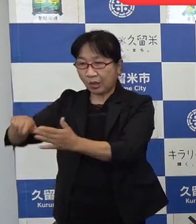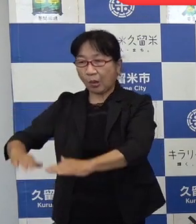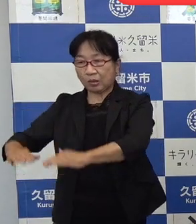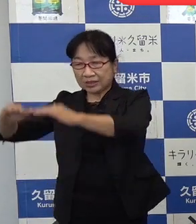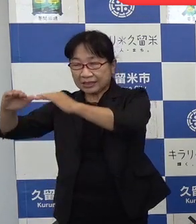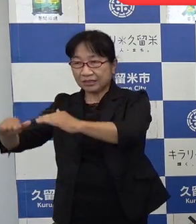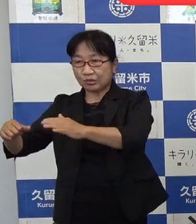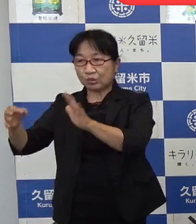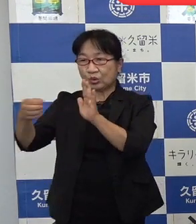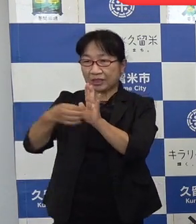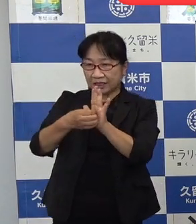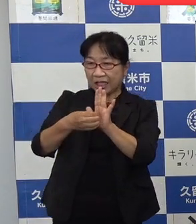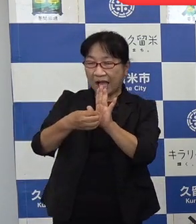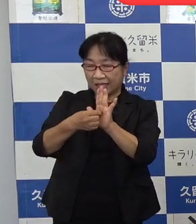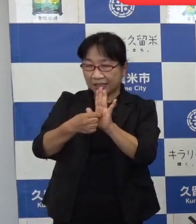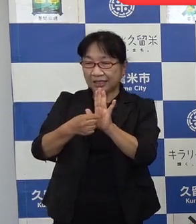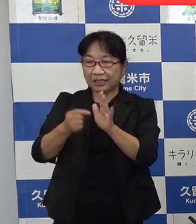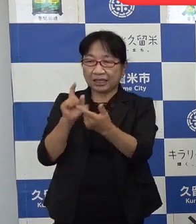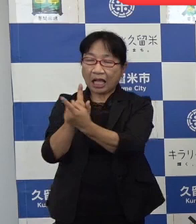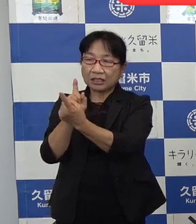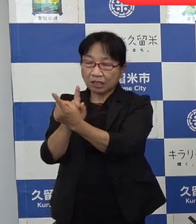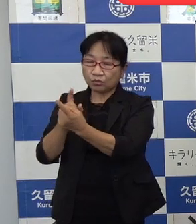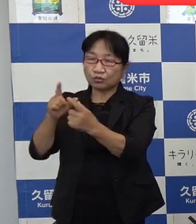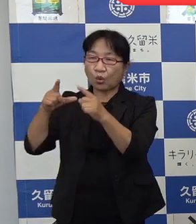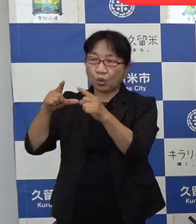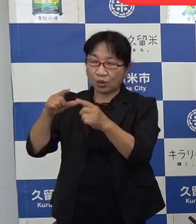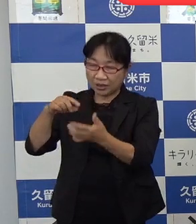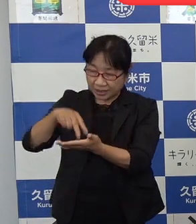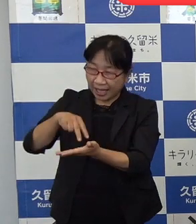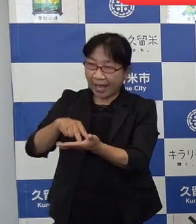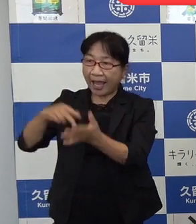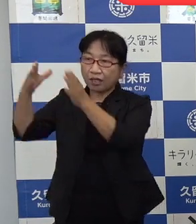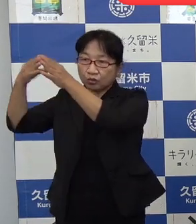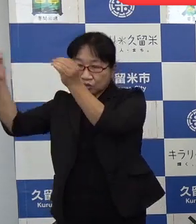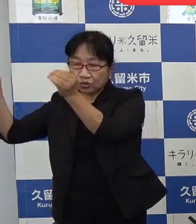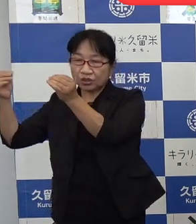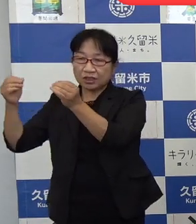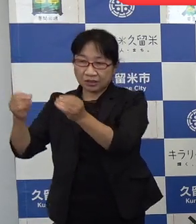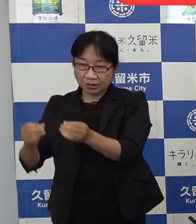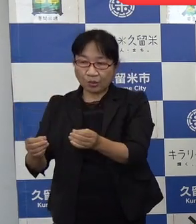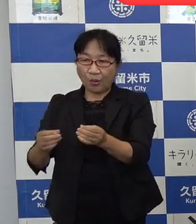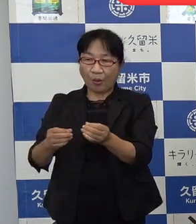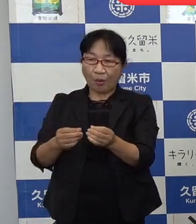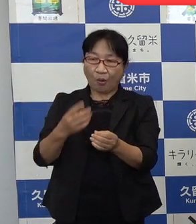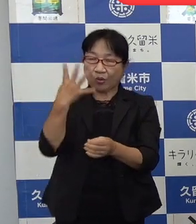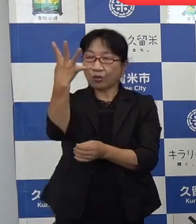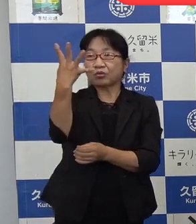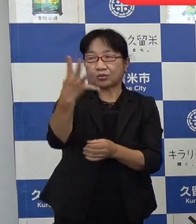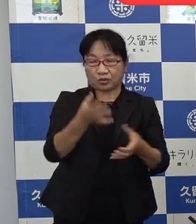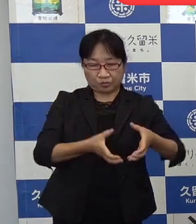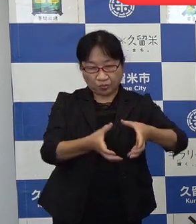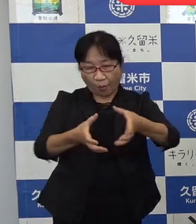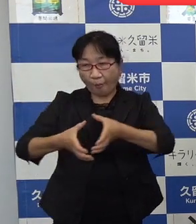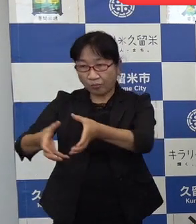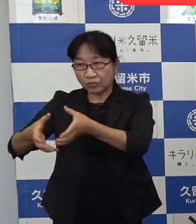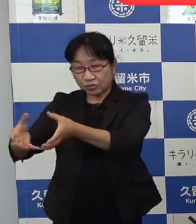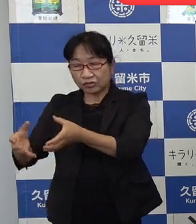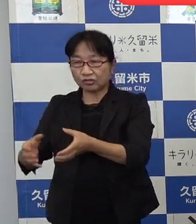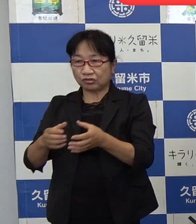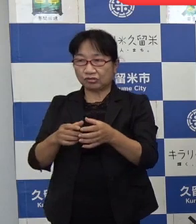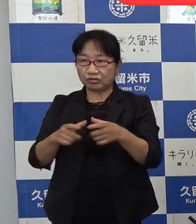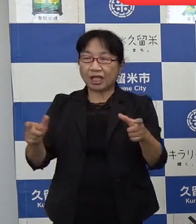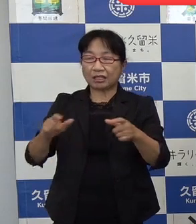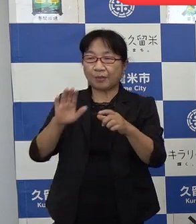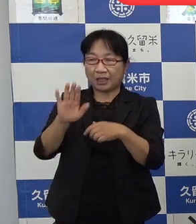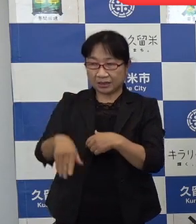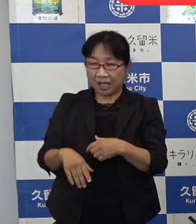として、令和3年度末に国において、新たなポンプを4台増設をしていただきます。これにより、枝